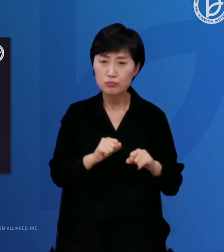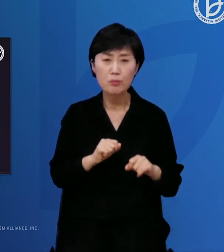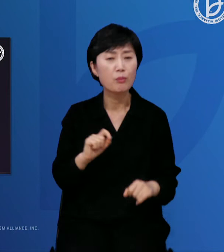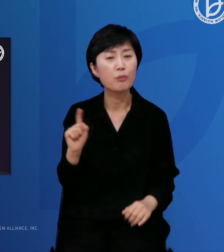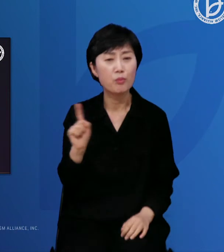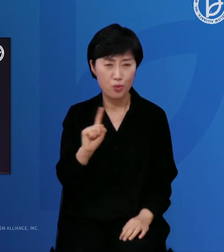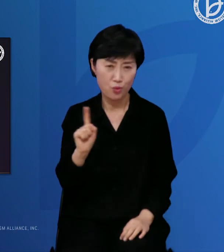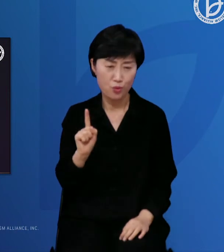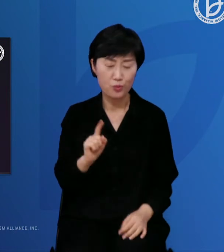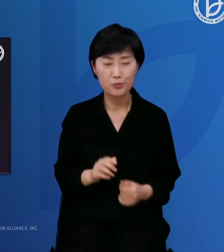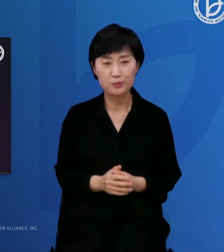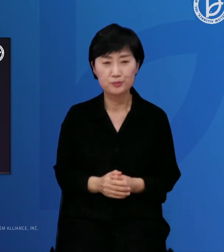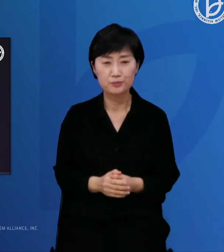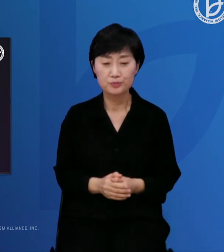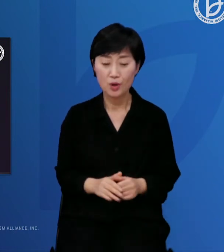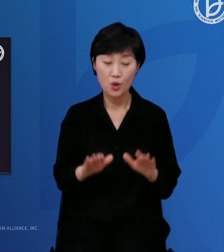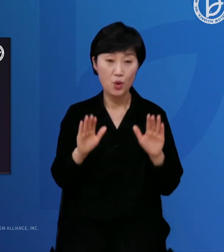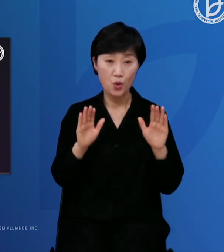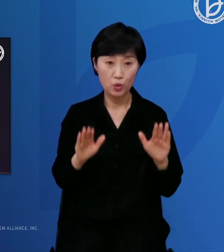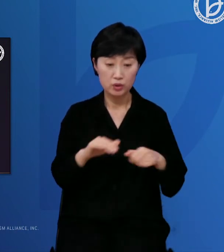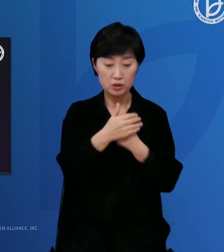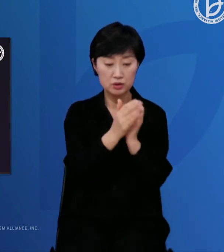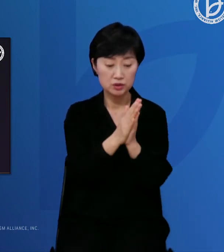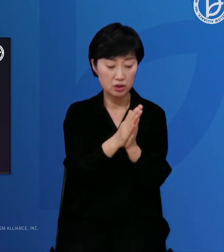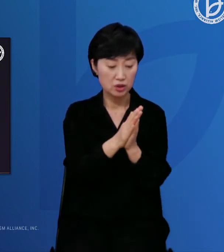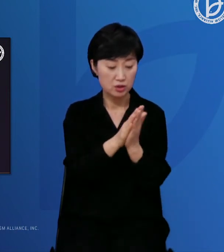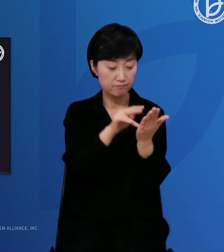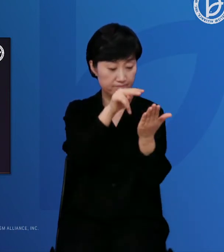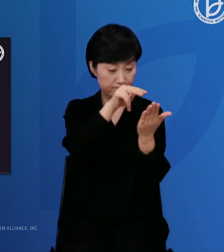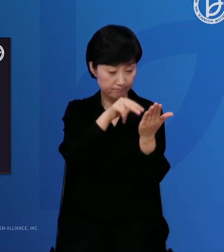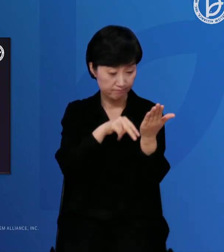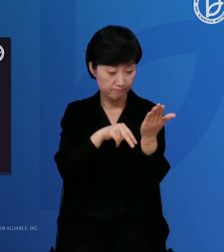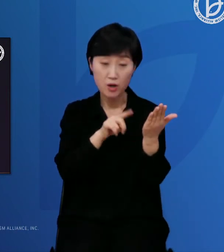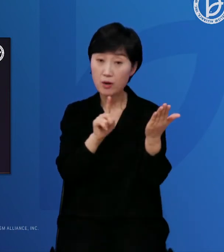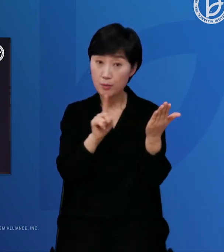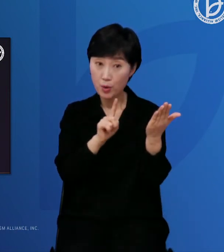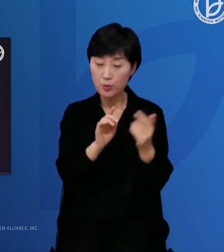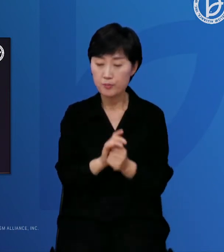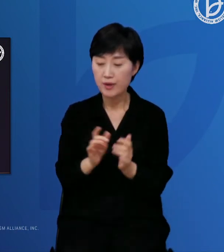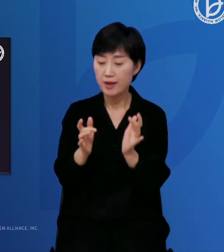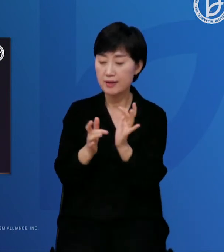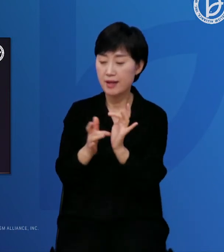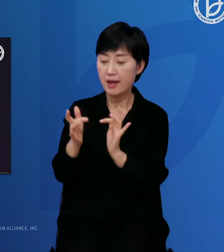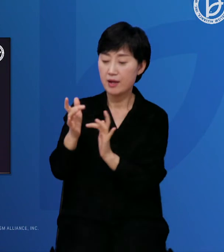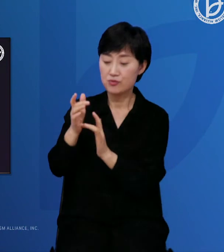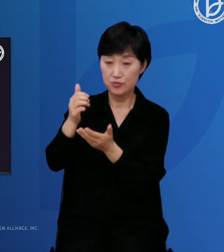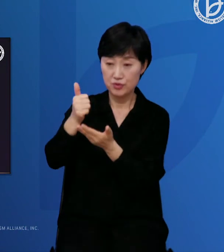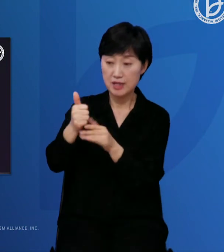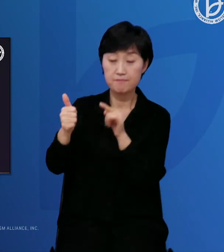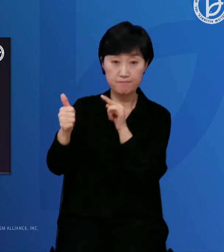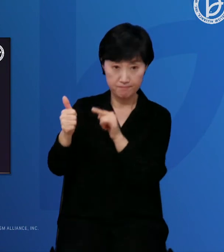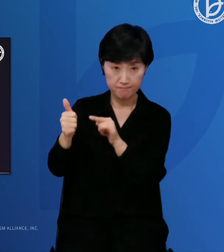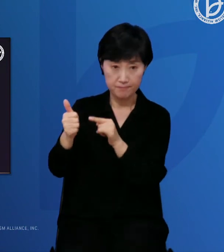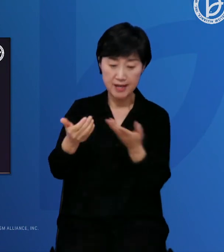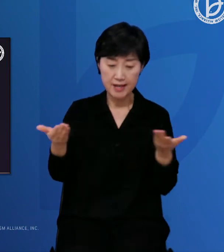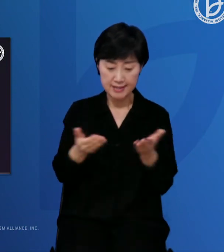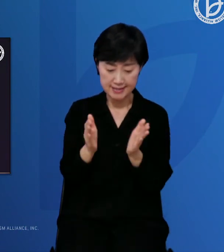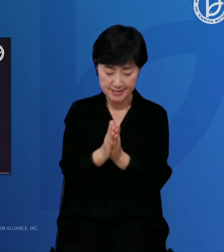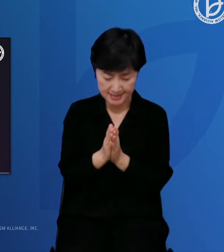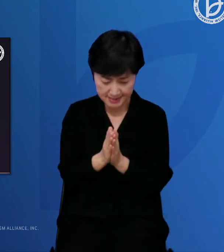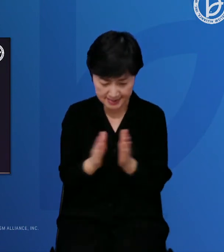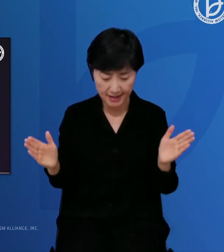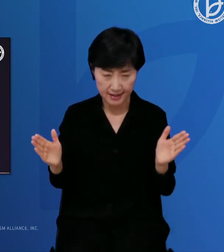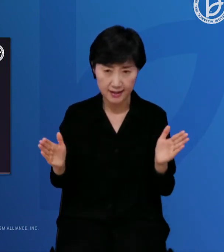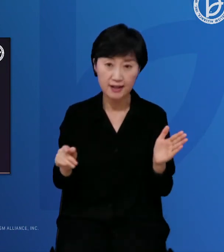must we begin with? 자, 오늘 본문은 예수님이 사역을 시작하시는 시간표입니다.